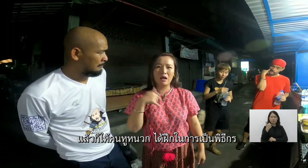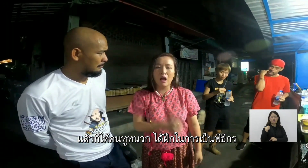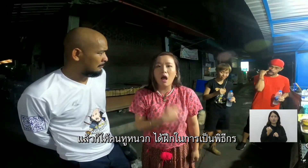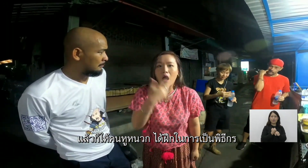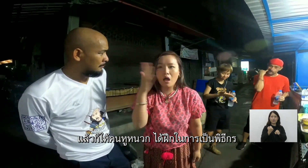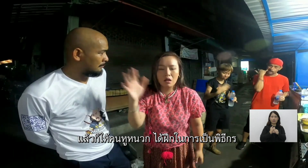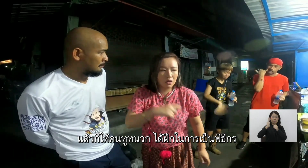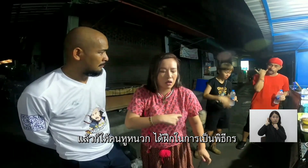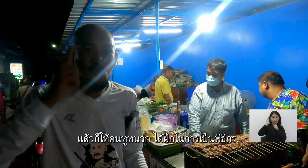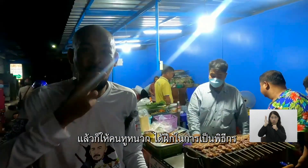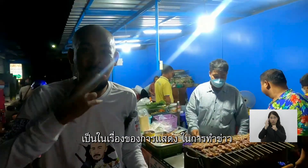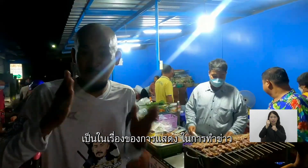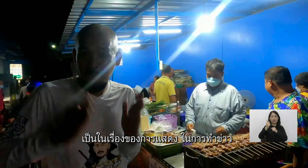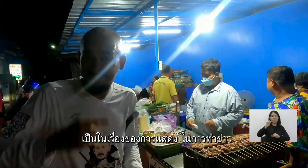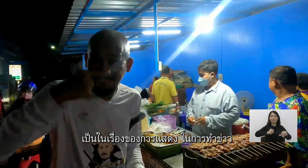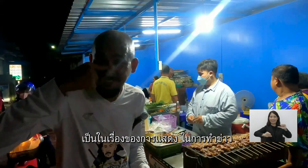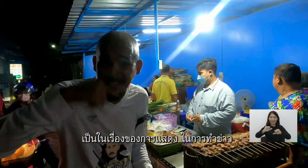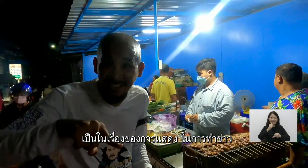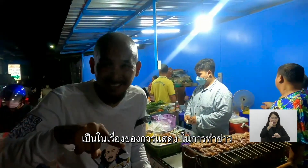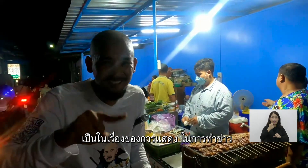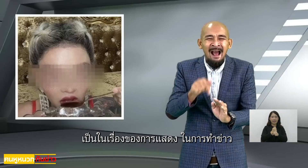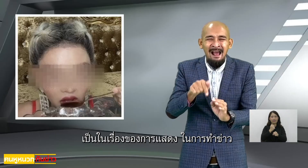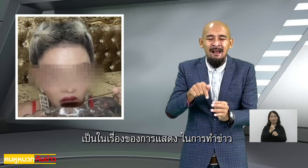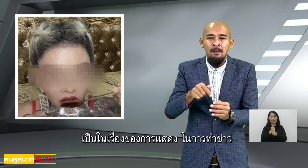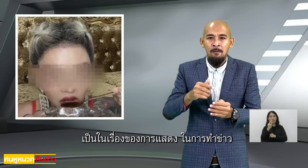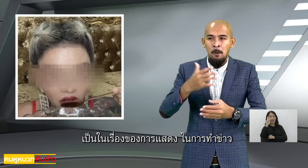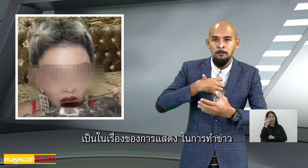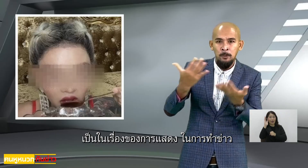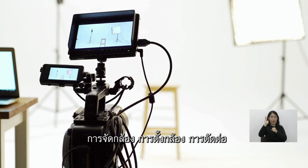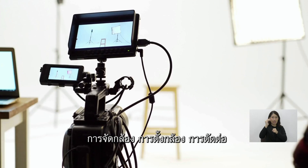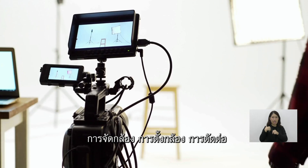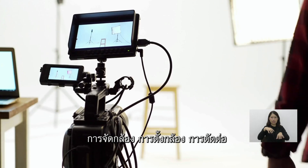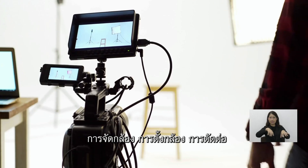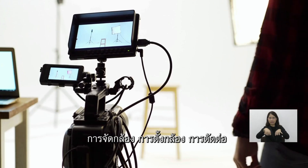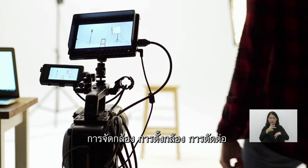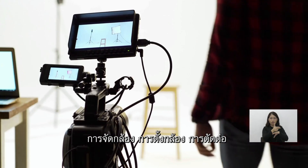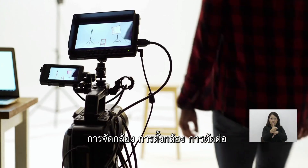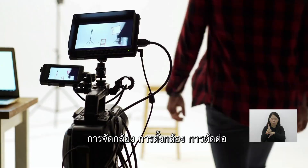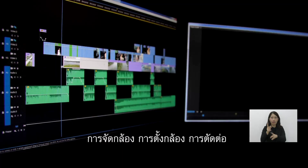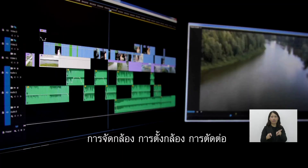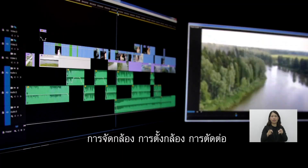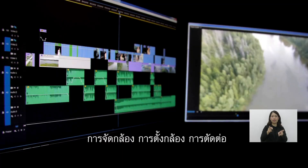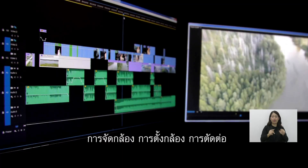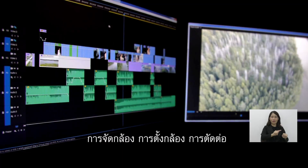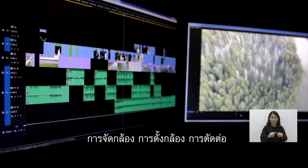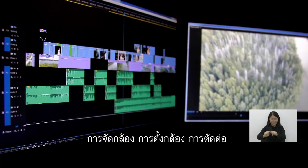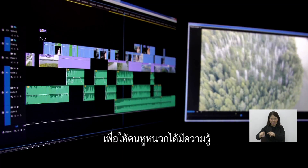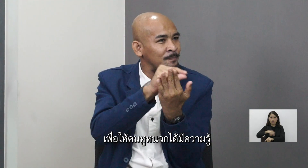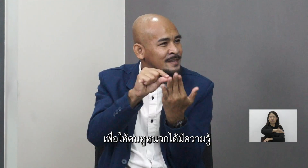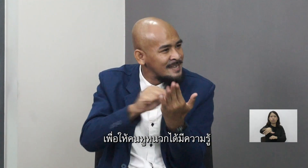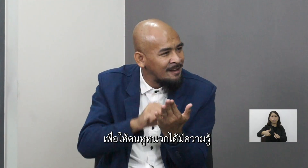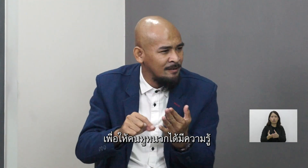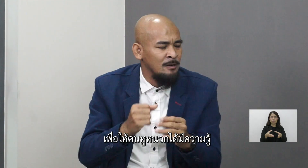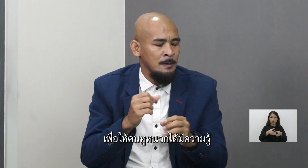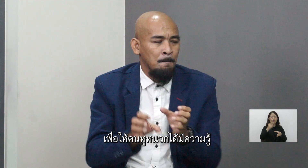การเป็นพิธีกรเป็นในเรื่องของการแสดงในการทำข่าวการจัดกล้องการตั้งกล้องการตัดต่อเพื่อให้